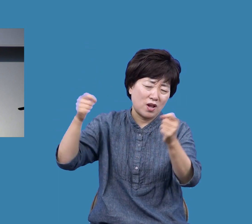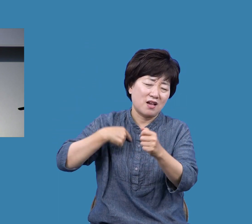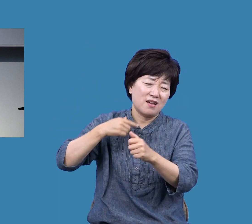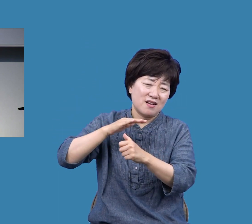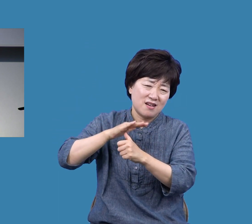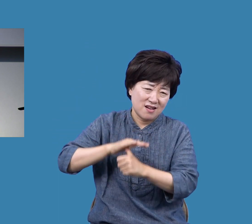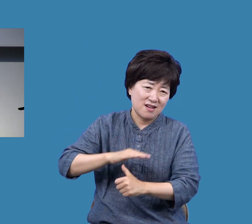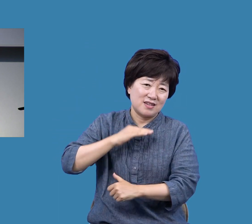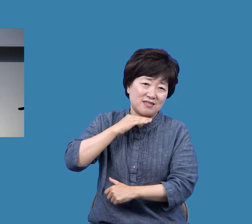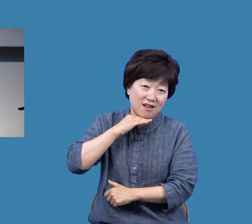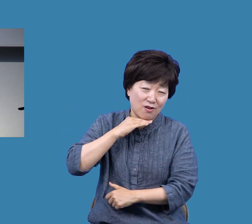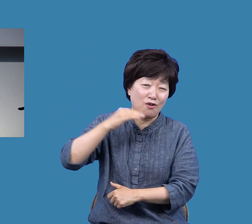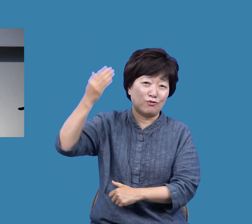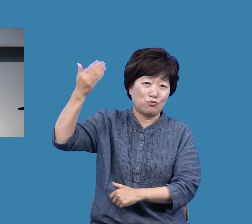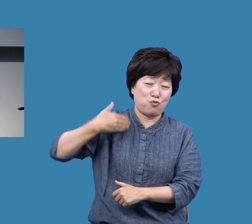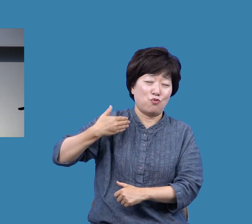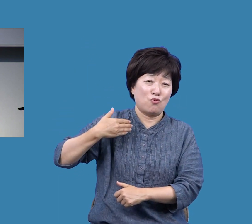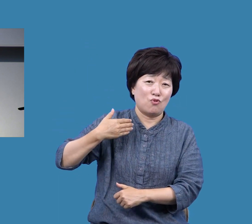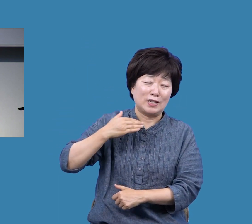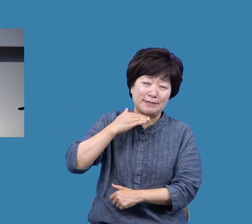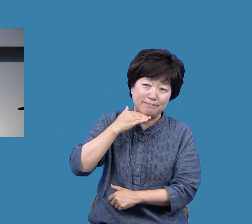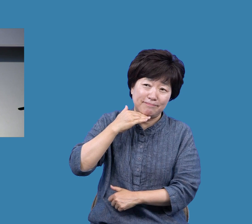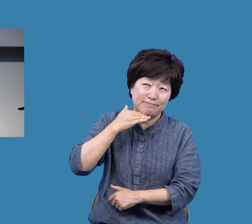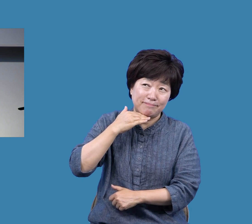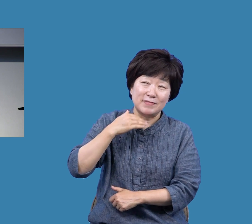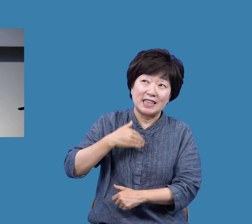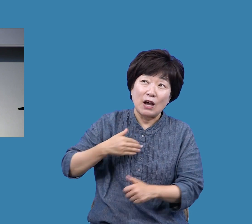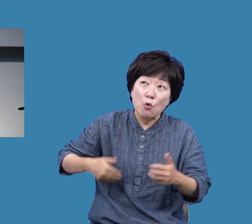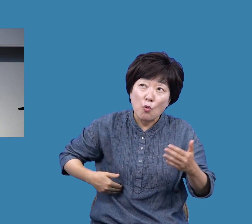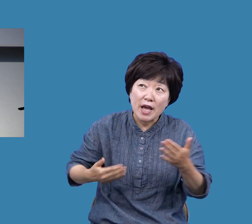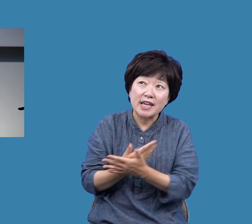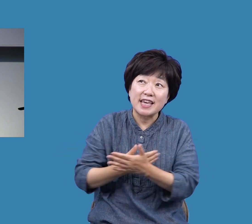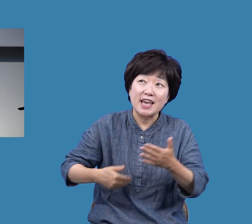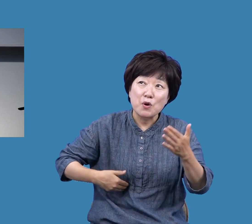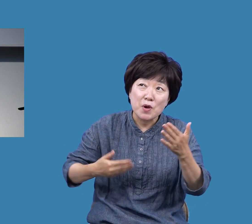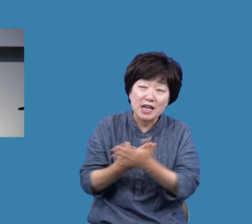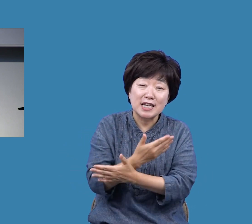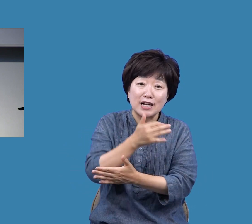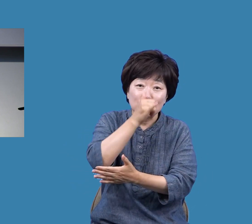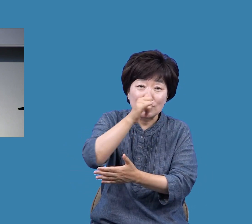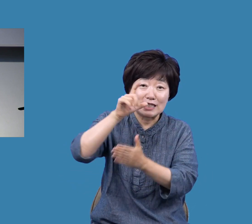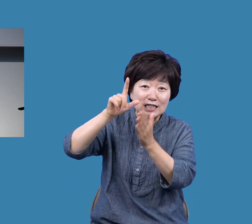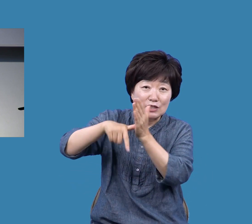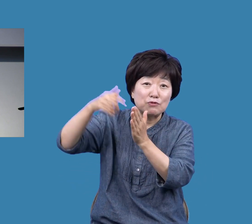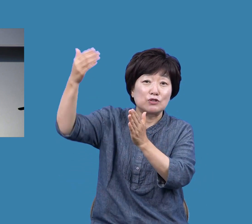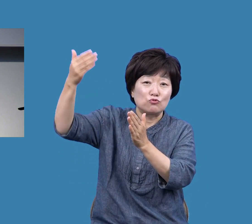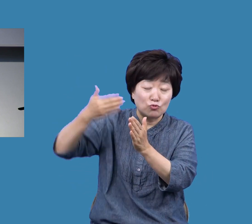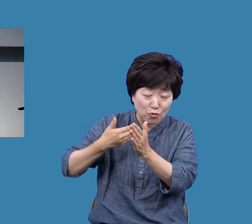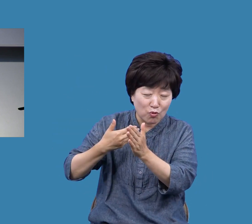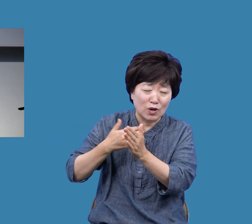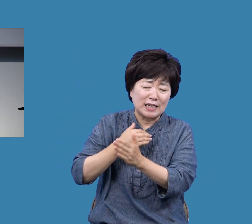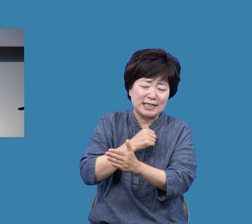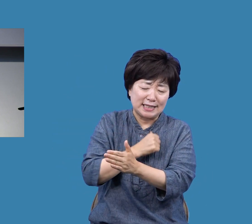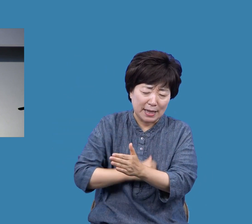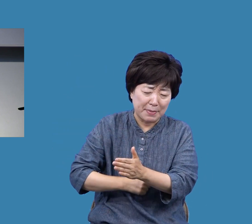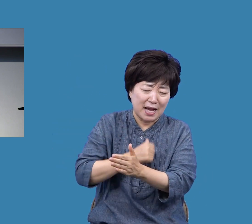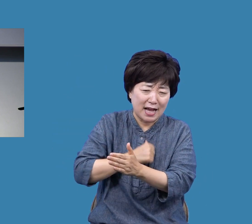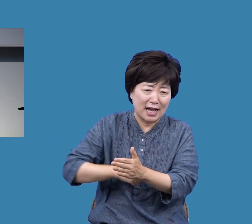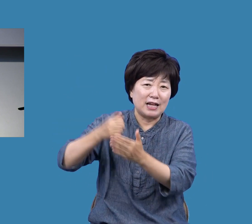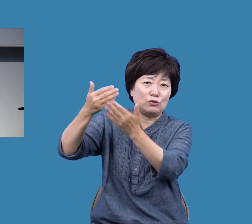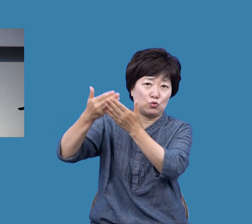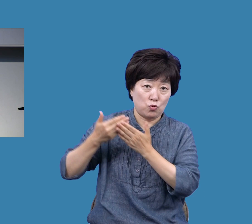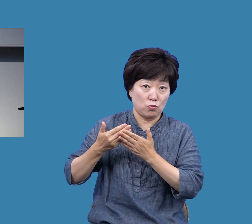주세요. 오래 기다려 주셔서 뭐 그것을 돌이킬 수 있는 기회도 주시고 참아 주시고, 그렇지만 그것을 돌이키고